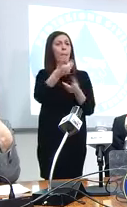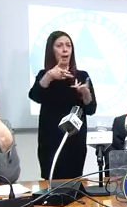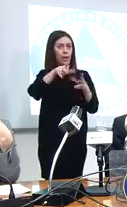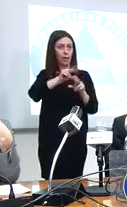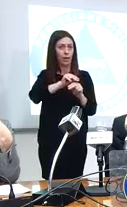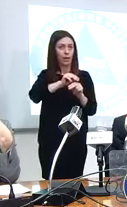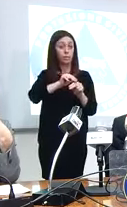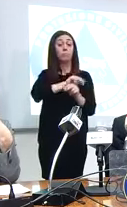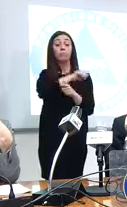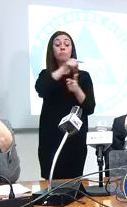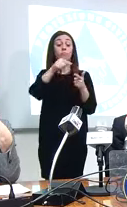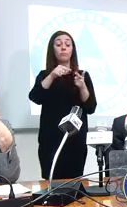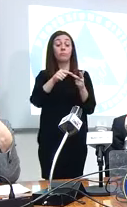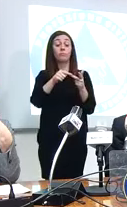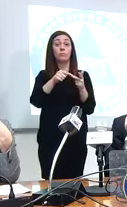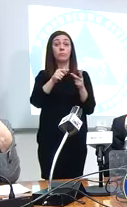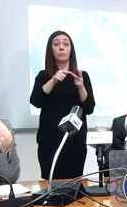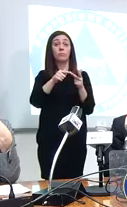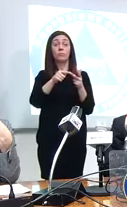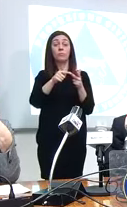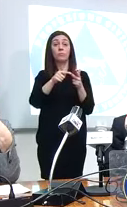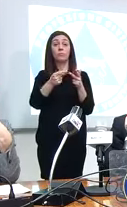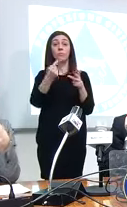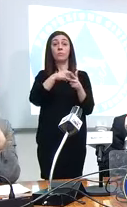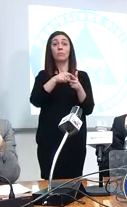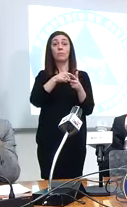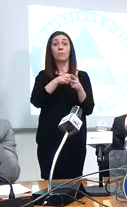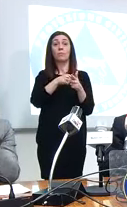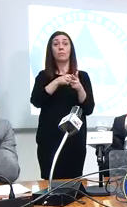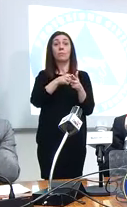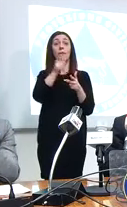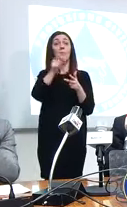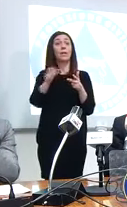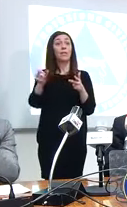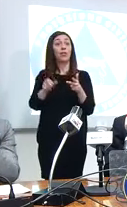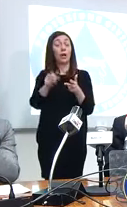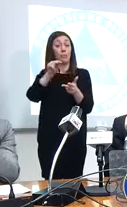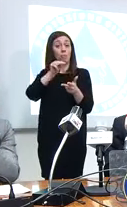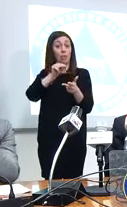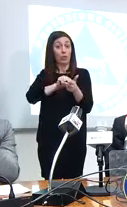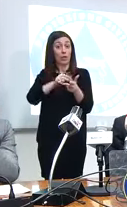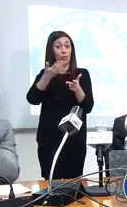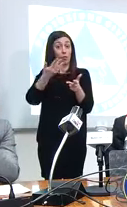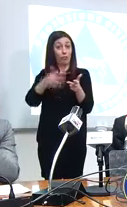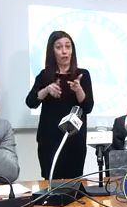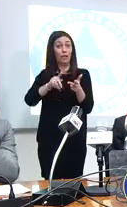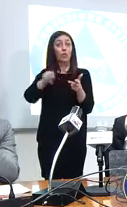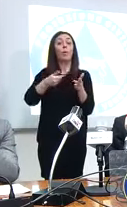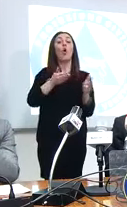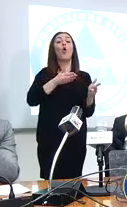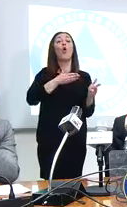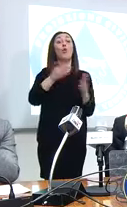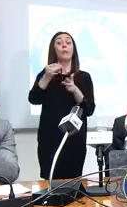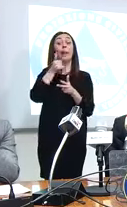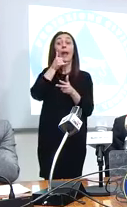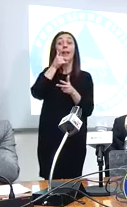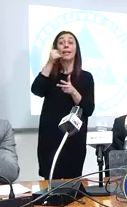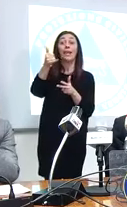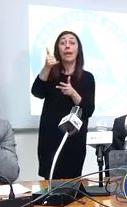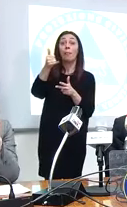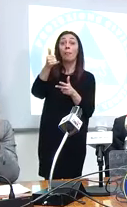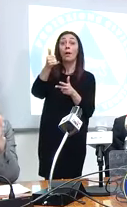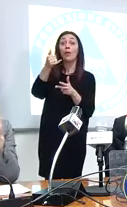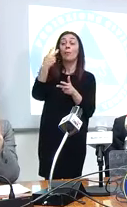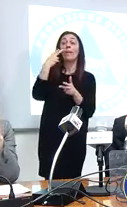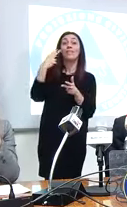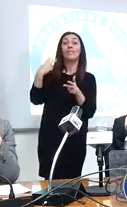che hanno chiamato e sono stati sospesi dicendo chiamiamo noi, sono le famose